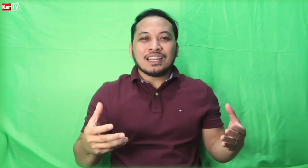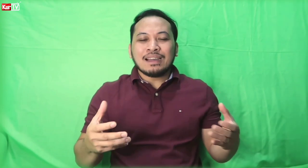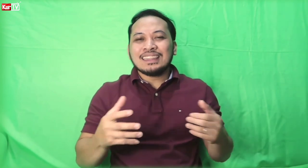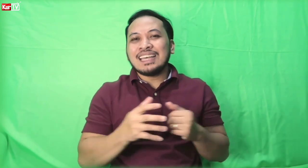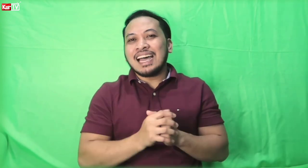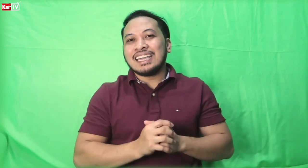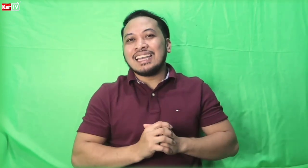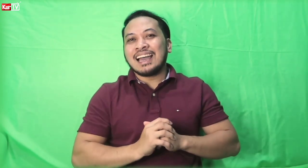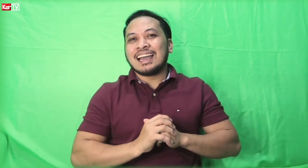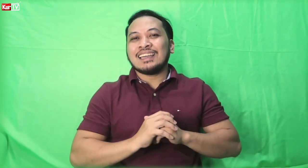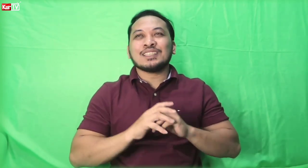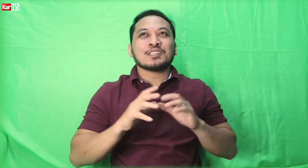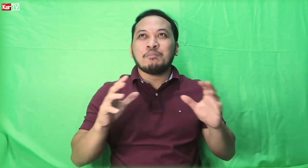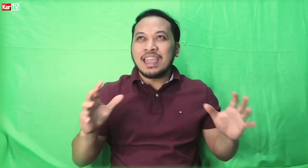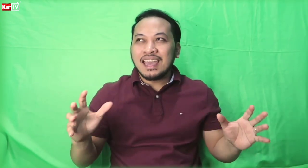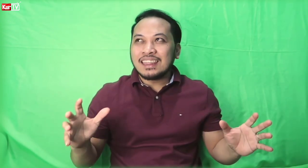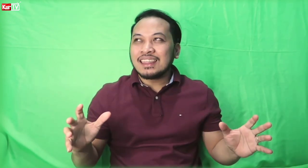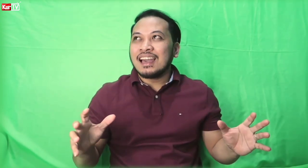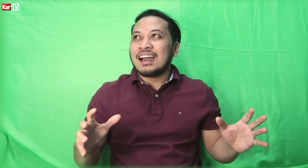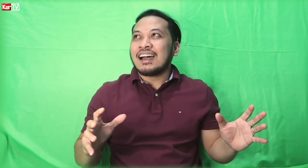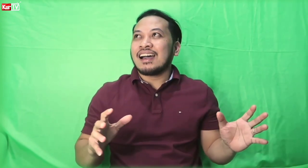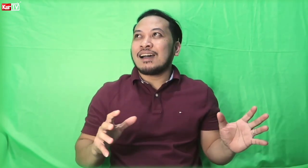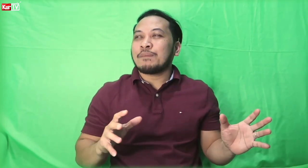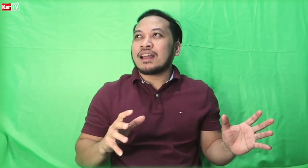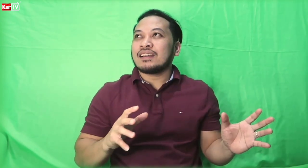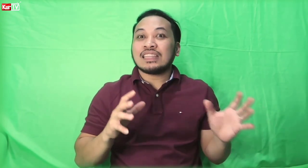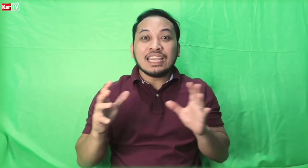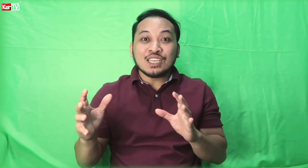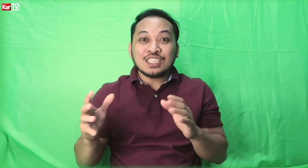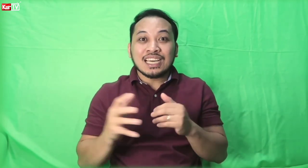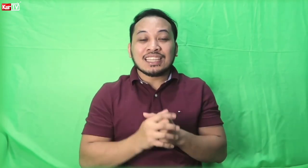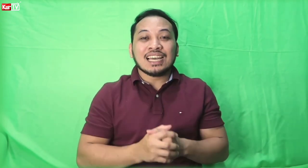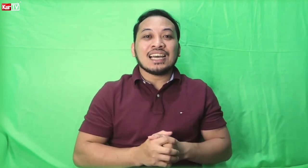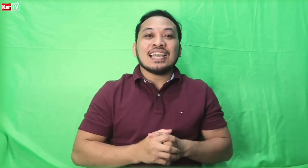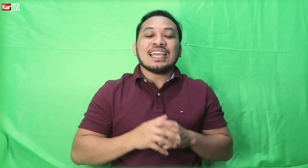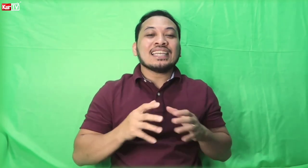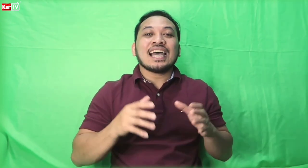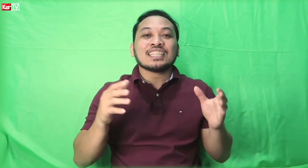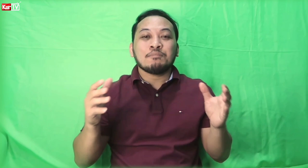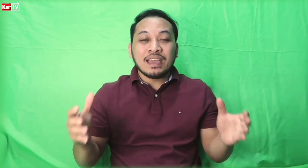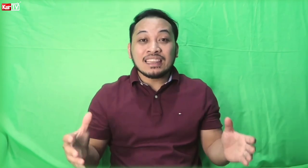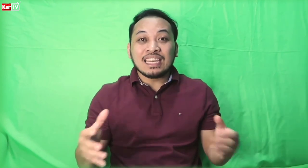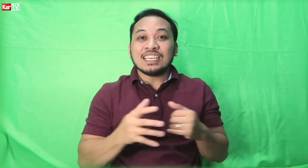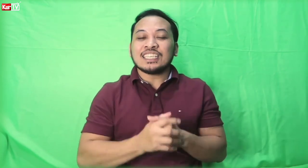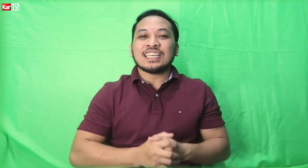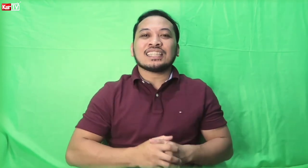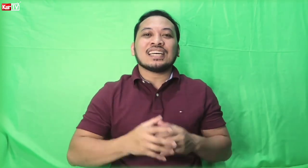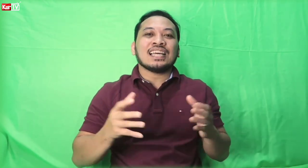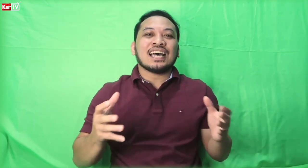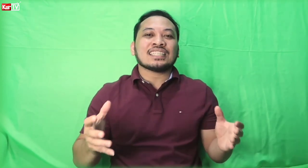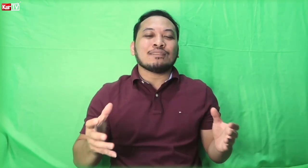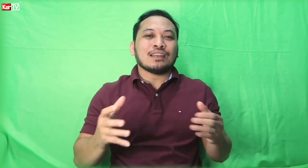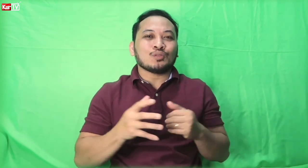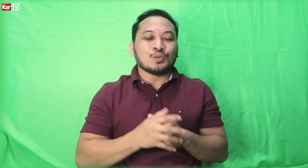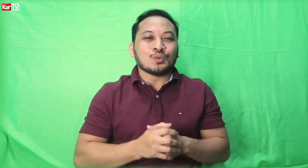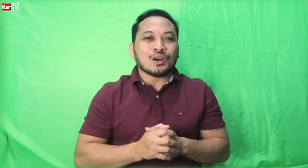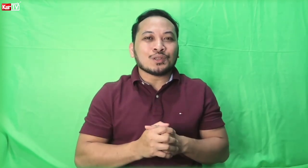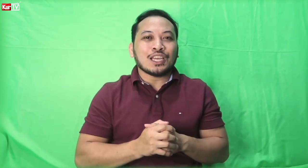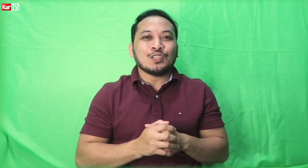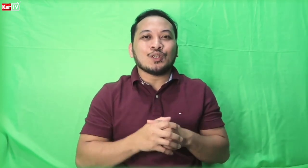naman dahil it's been parang 3 years yata. It has been 3 years yata the last time na nagturo ako sa inyo